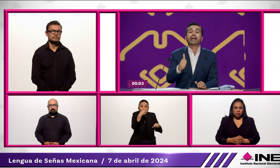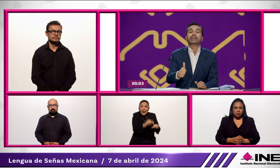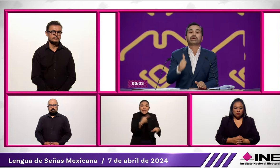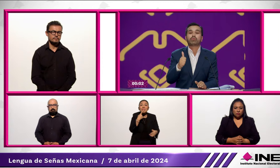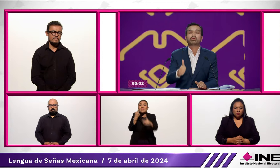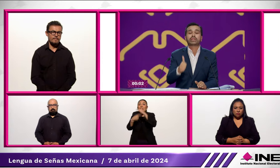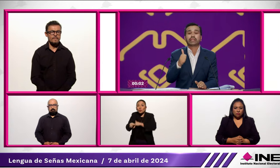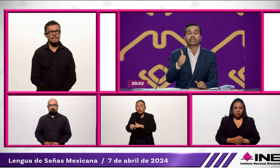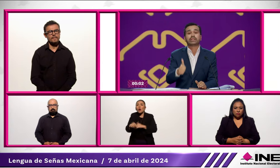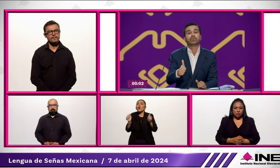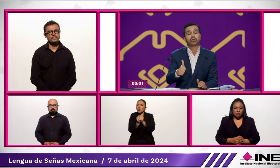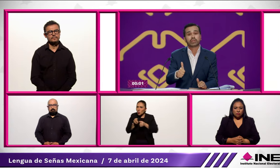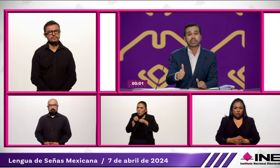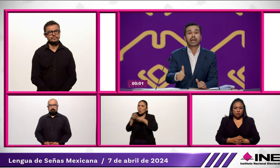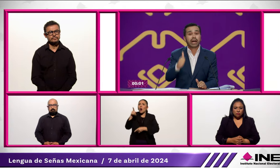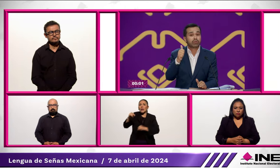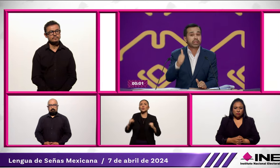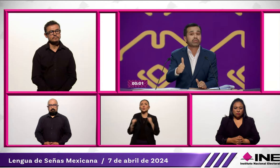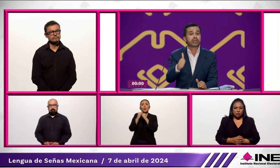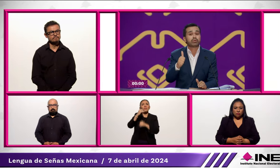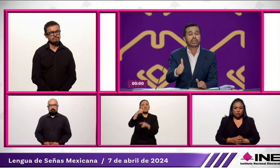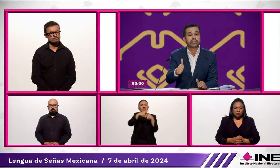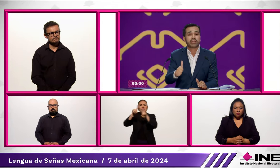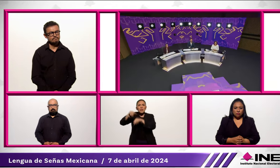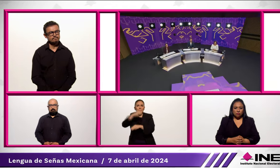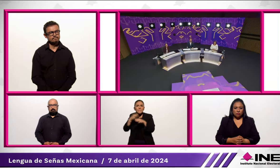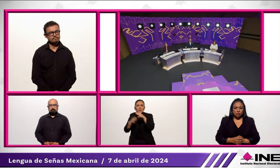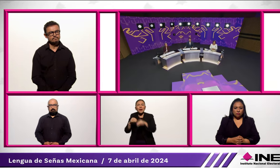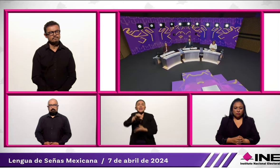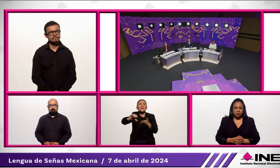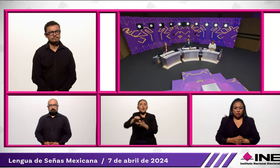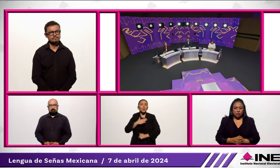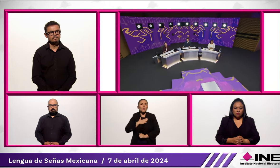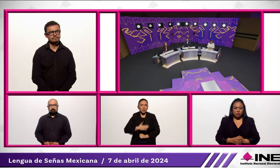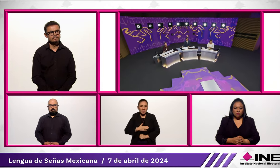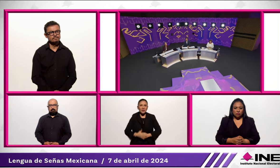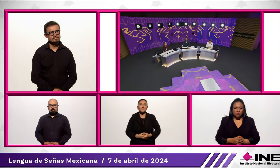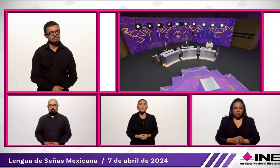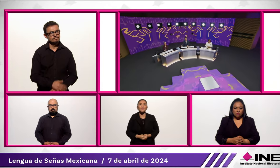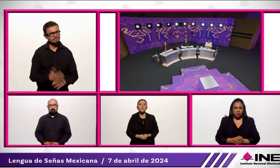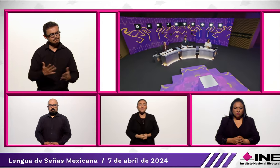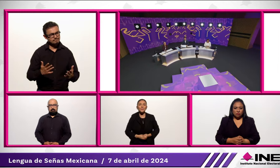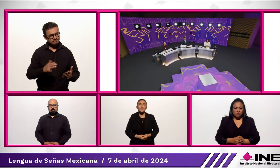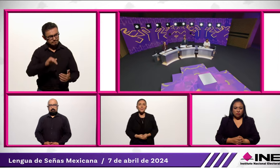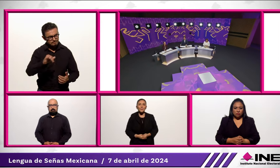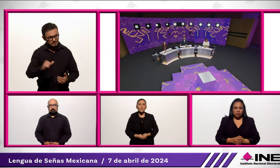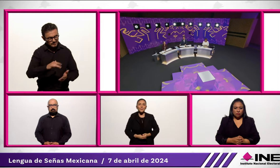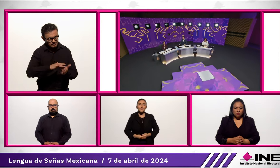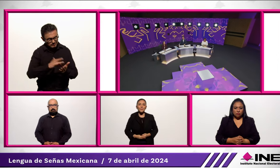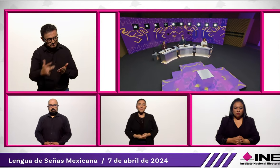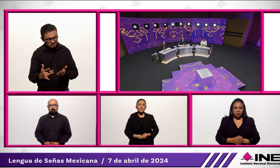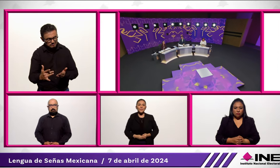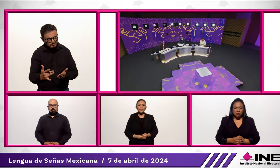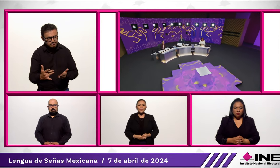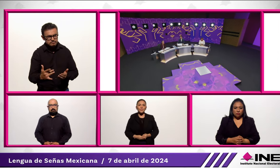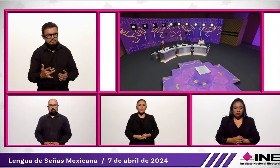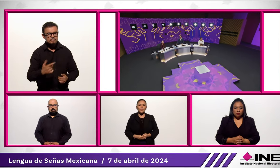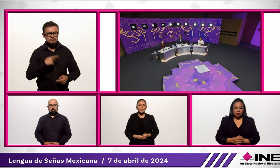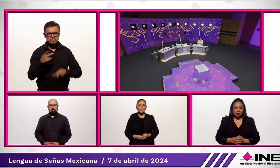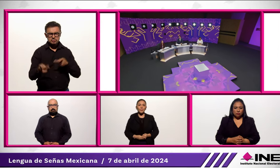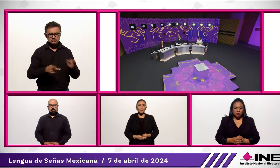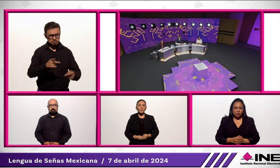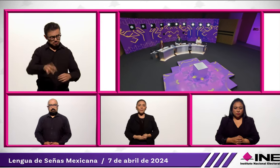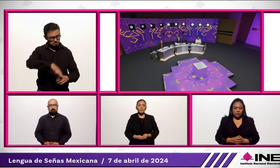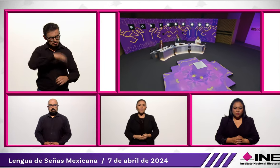y dotar de recursos a las instituciones, a los centros de justicia. Gracias, candidato Maynes. Terminamos con las preguntas.